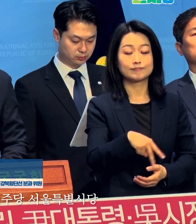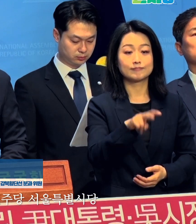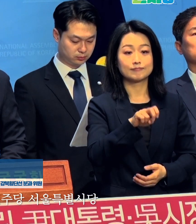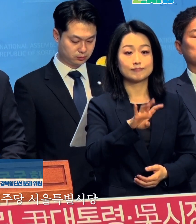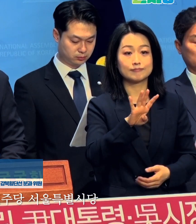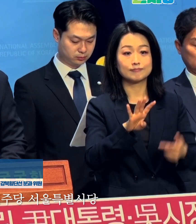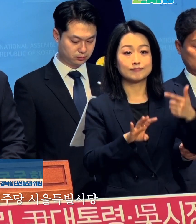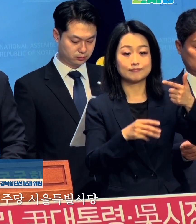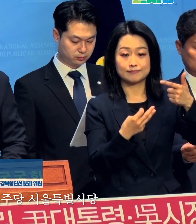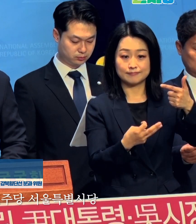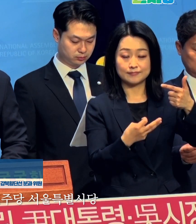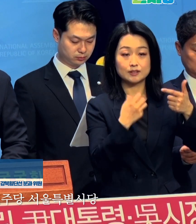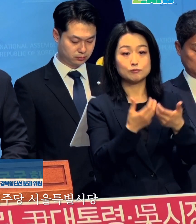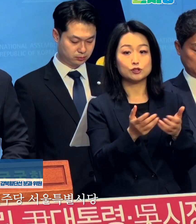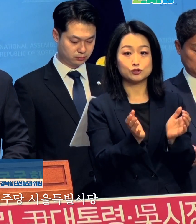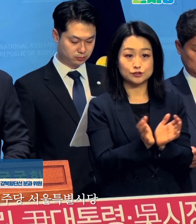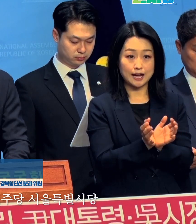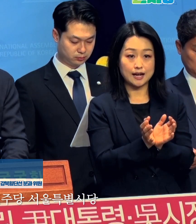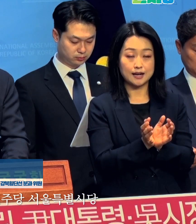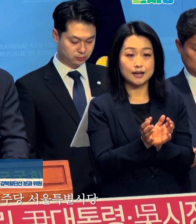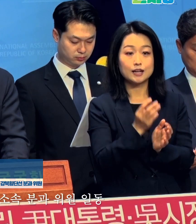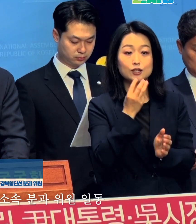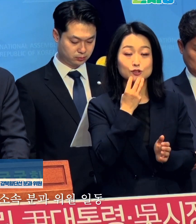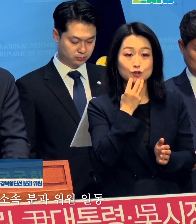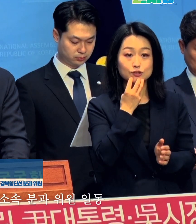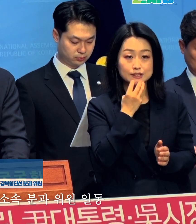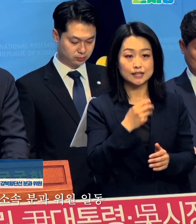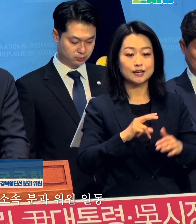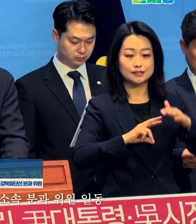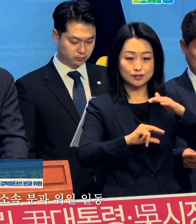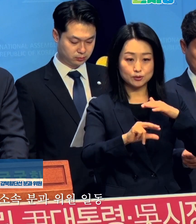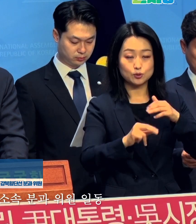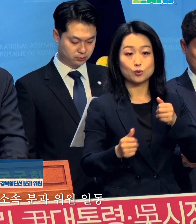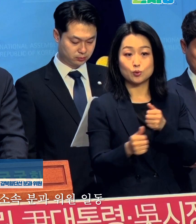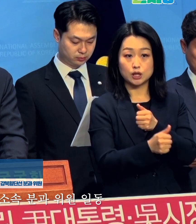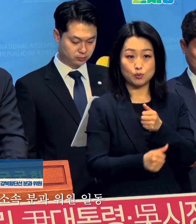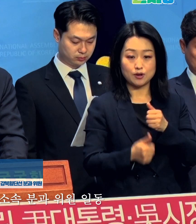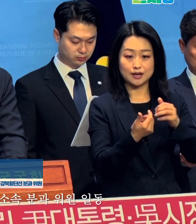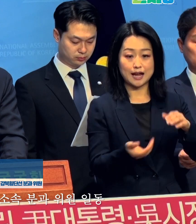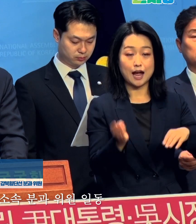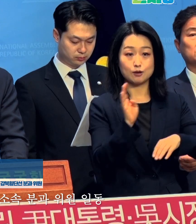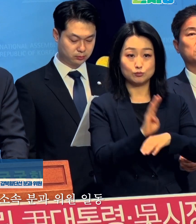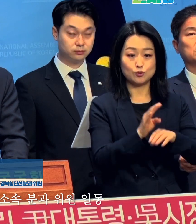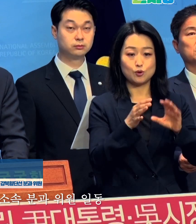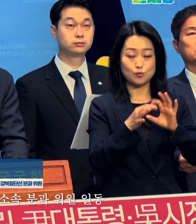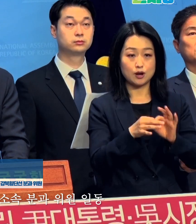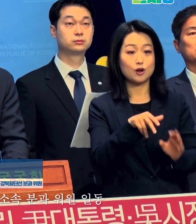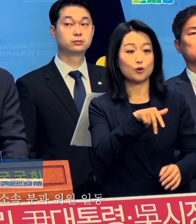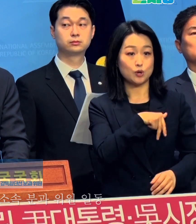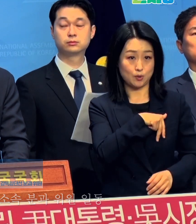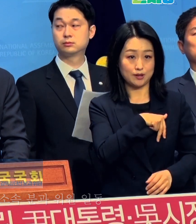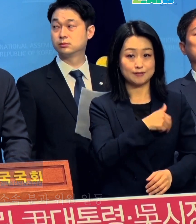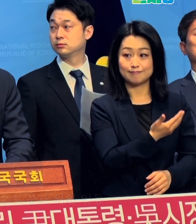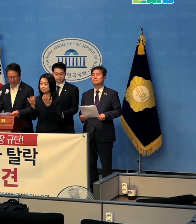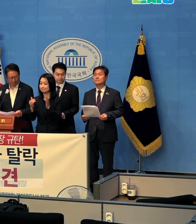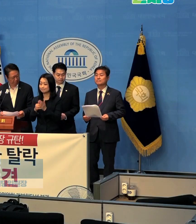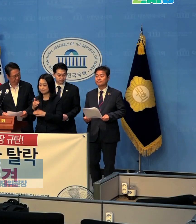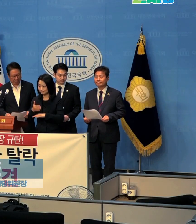2024년 9월 13일 더불어민주당 서울특별시당 도시철도위원회 강북횡단선 소속분과 위원